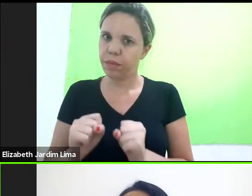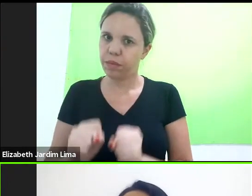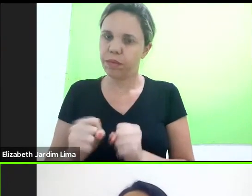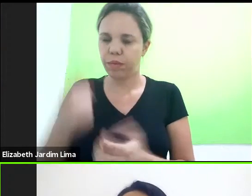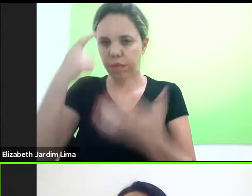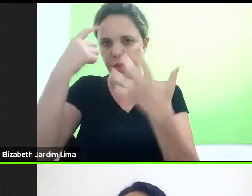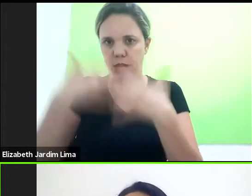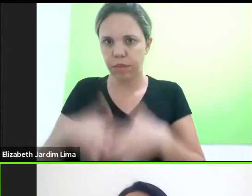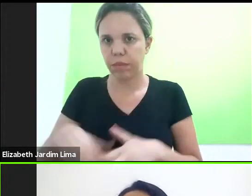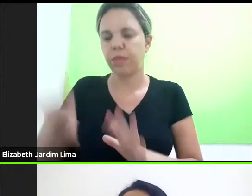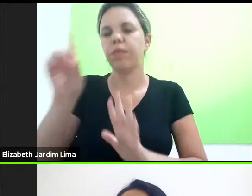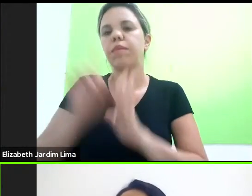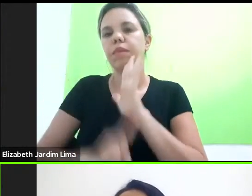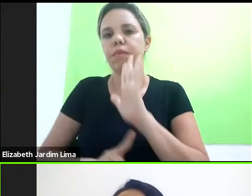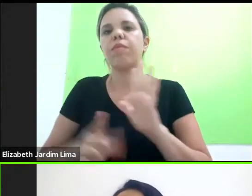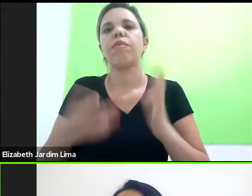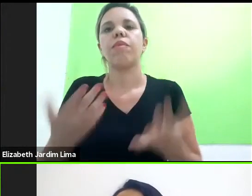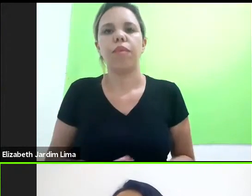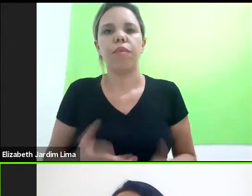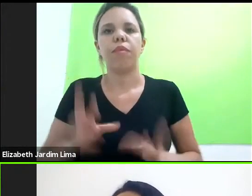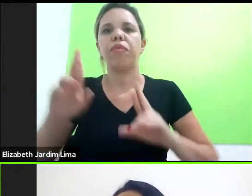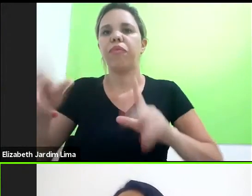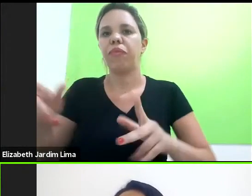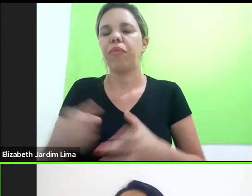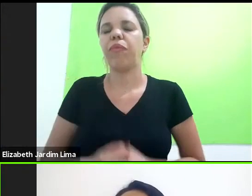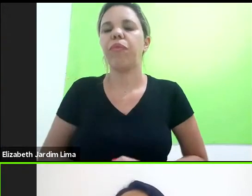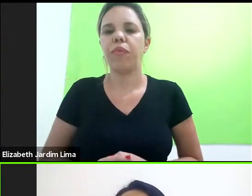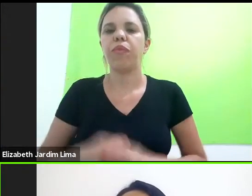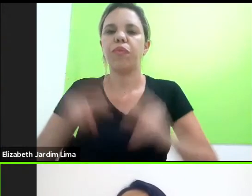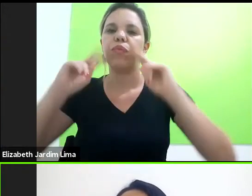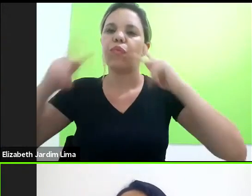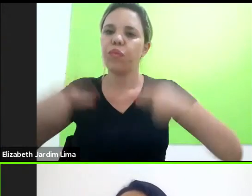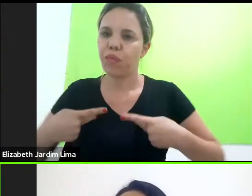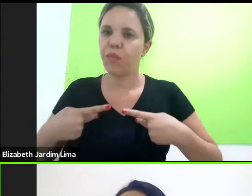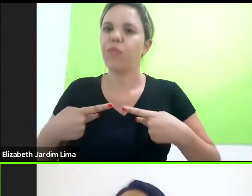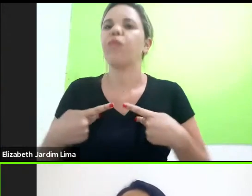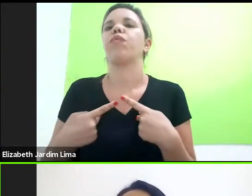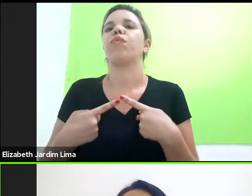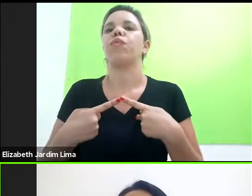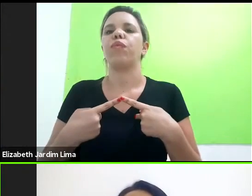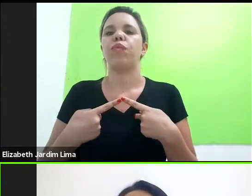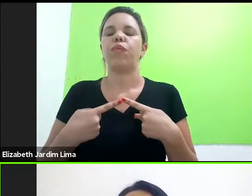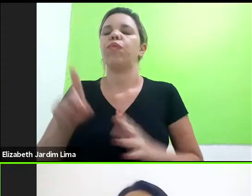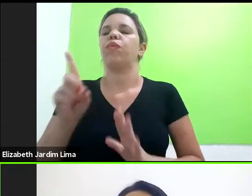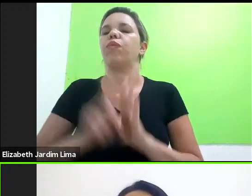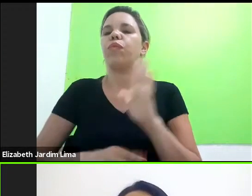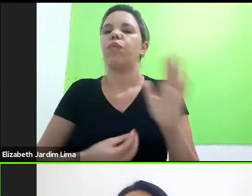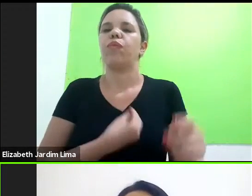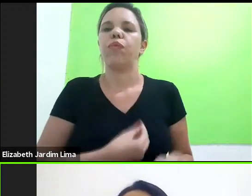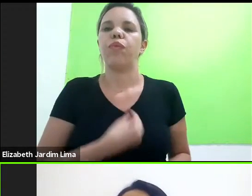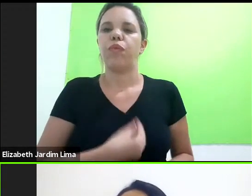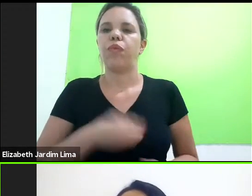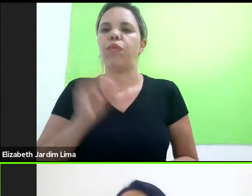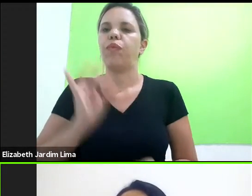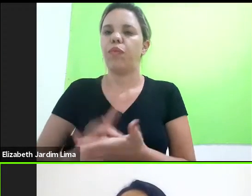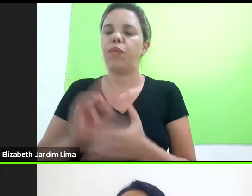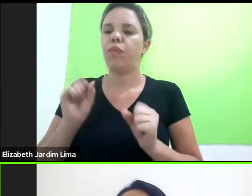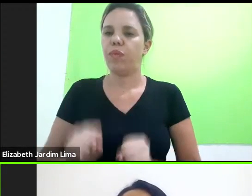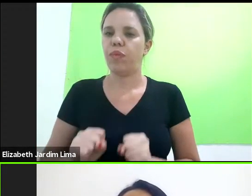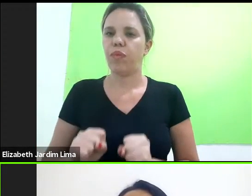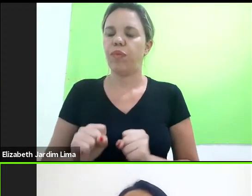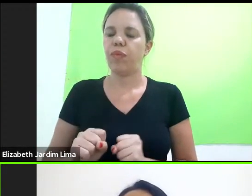um direito diferente, mais humano, né? Um direito vivo que realmente possa